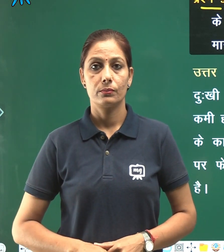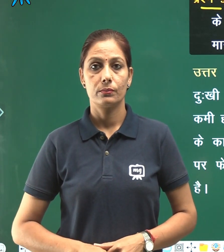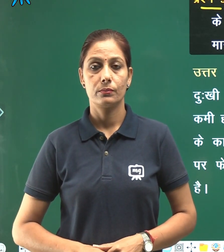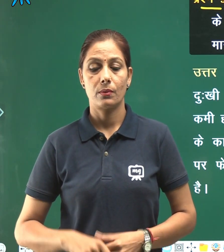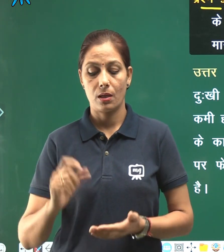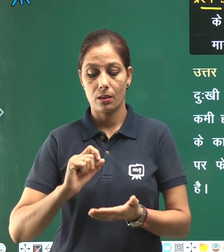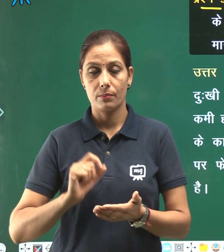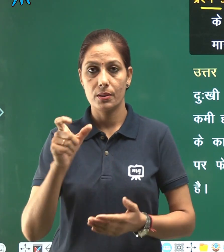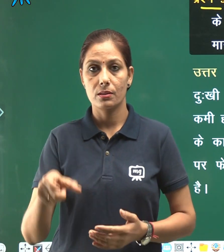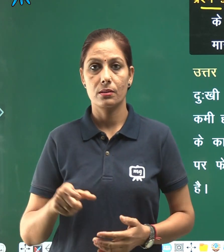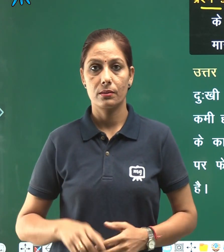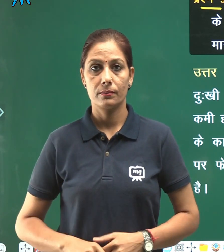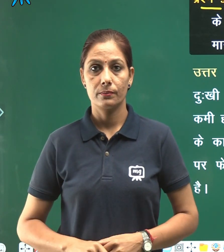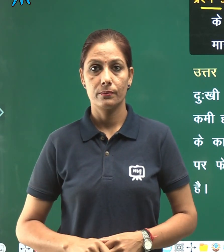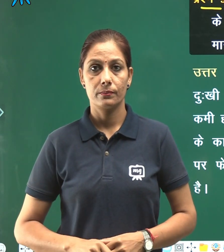लेखक